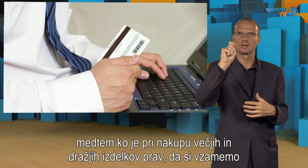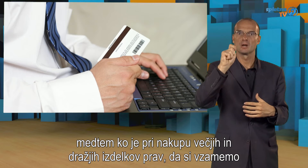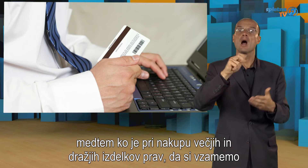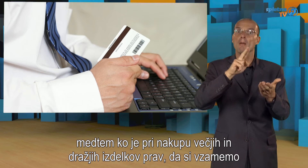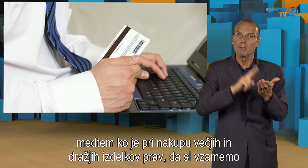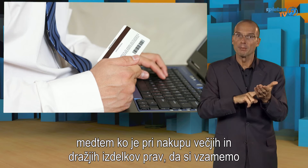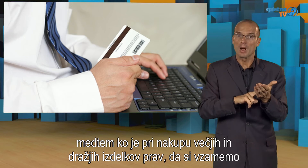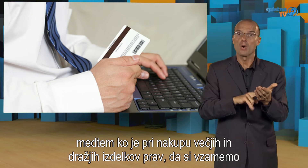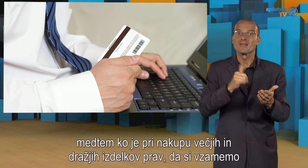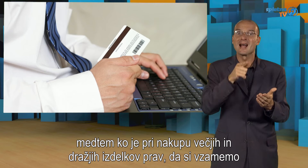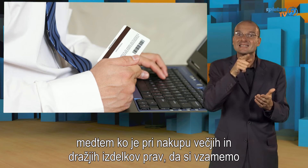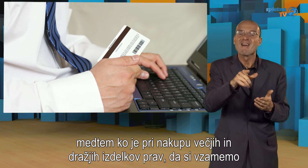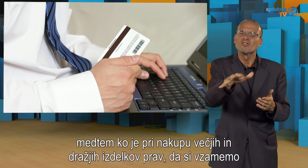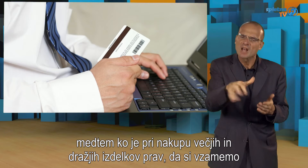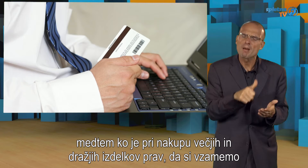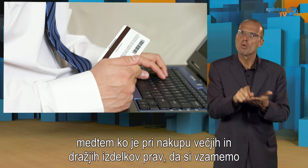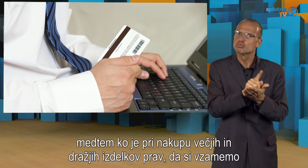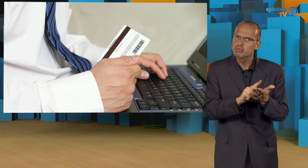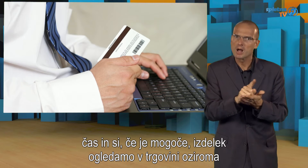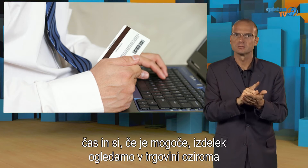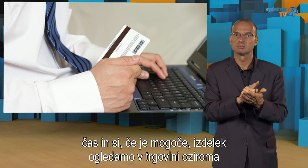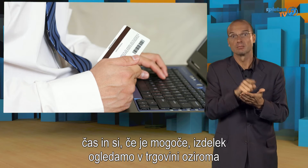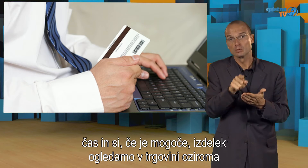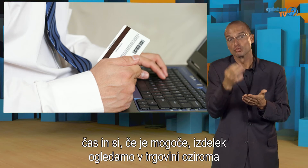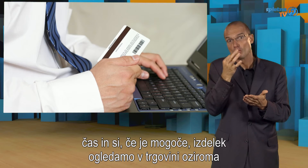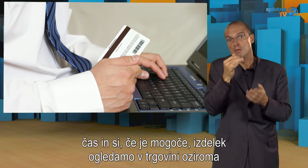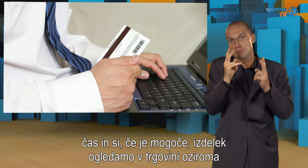ogledamo v trgovini oziroma najdemo točen opis izdelka.